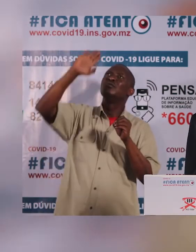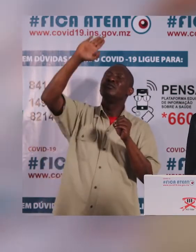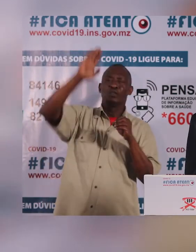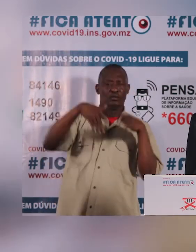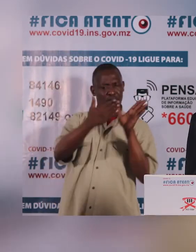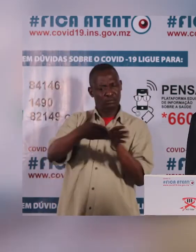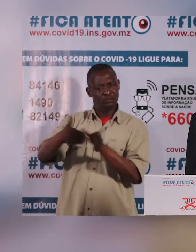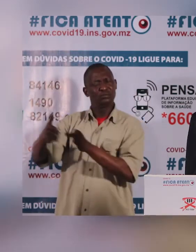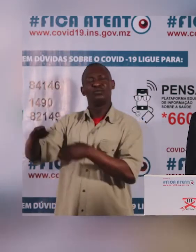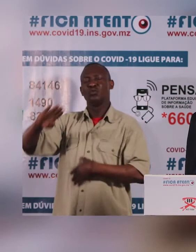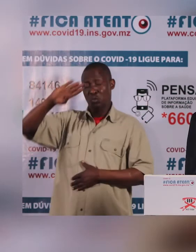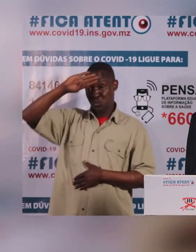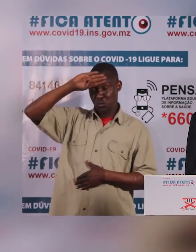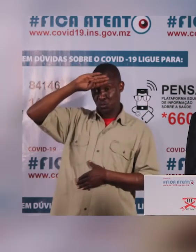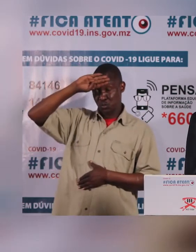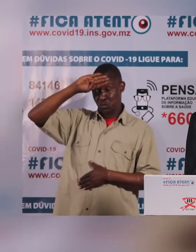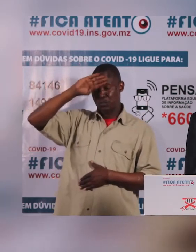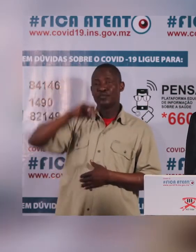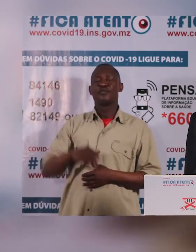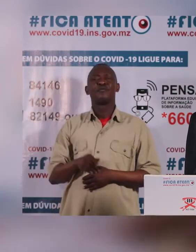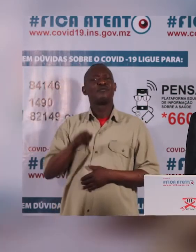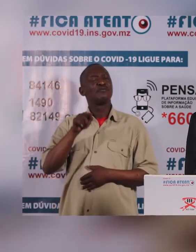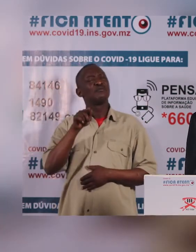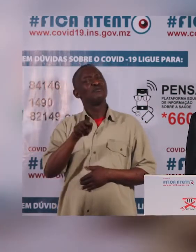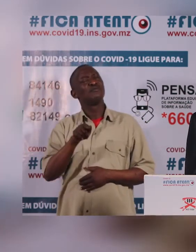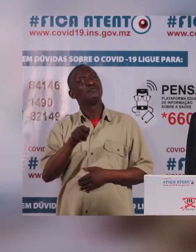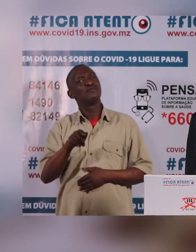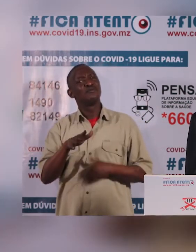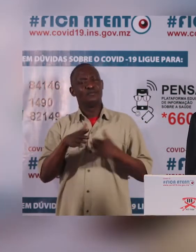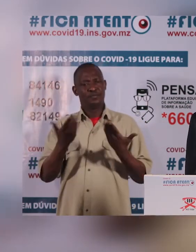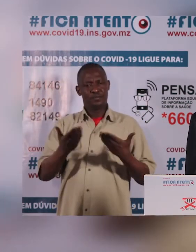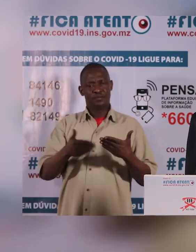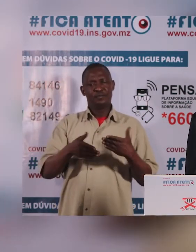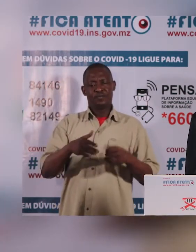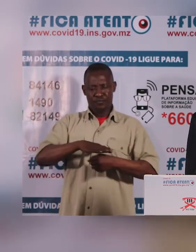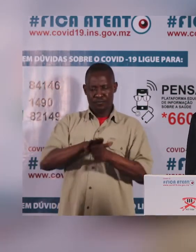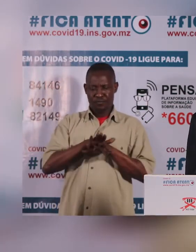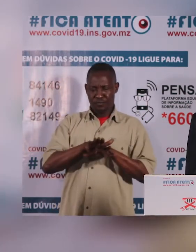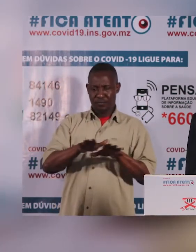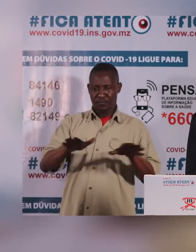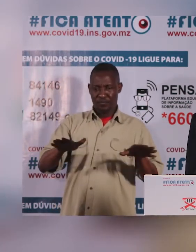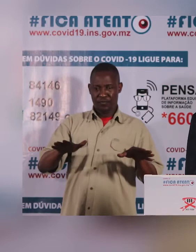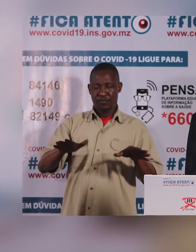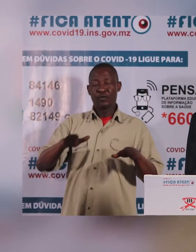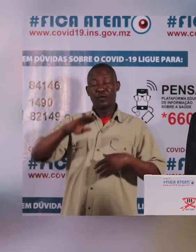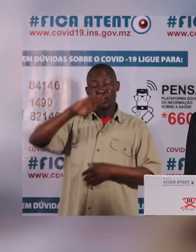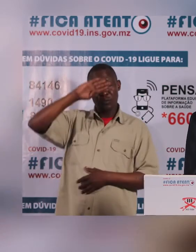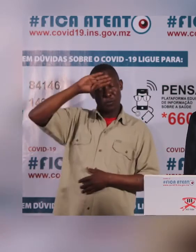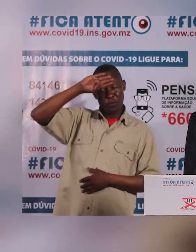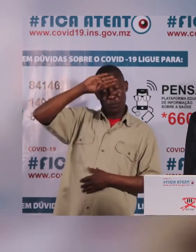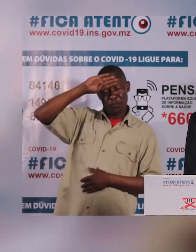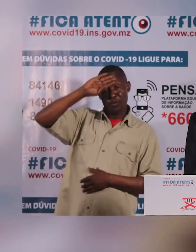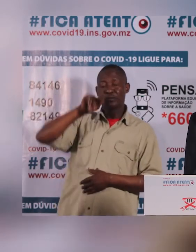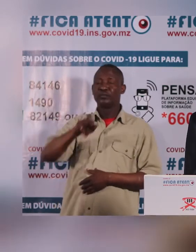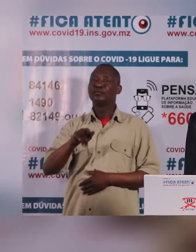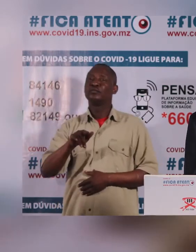Nós temos, na nossa epidemia, nós temos cerca de 1/3 dos casos são indivíduos do